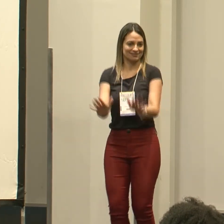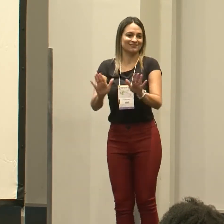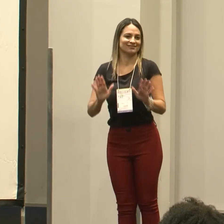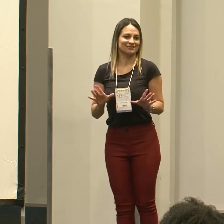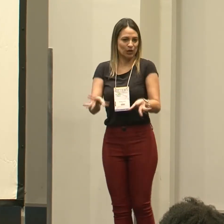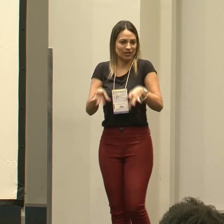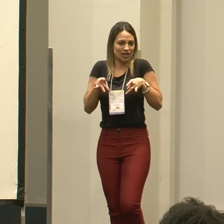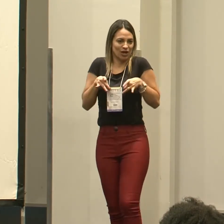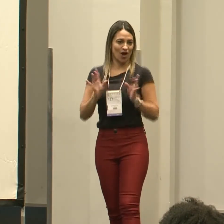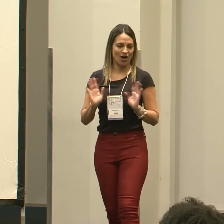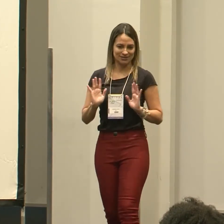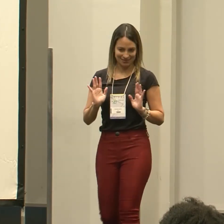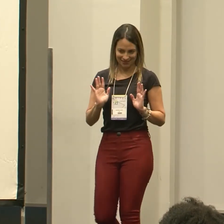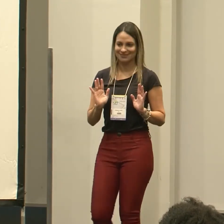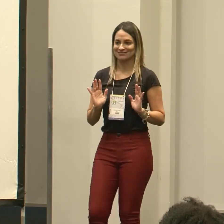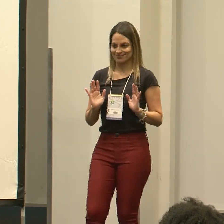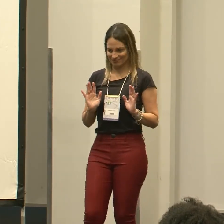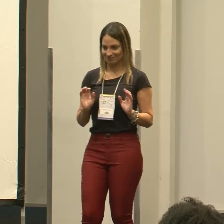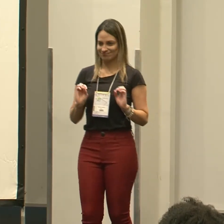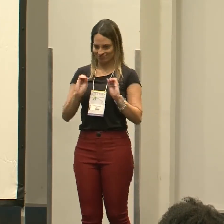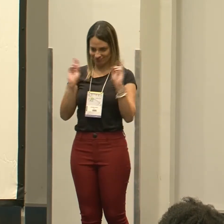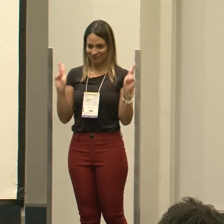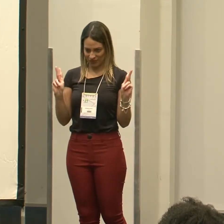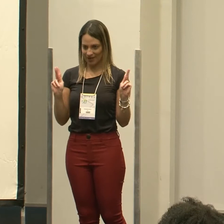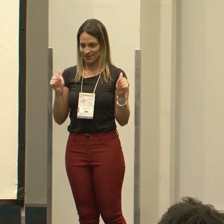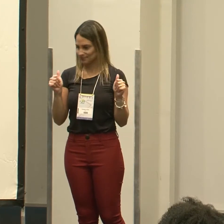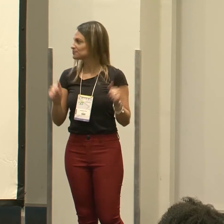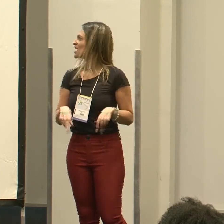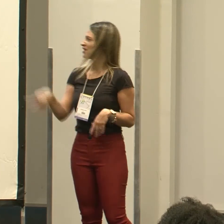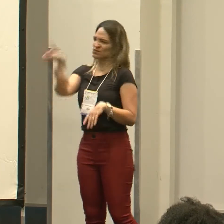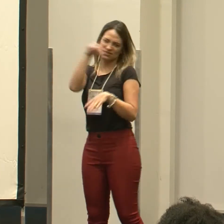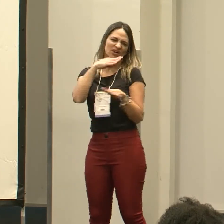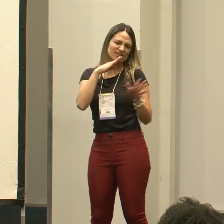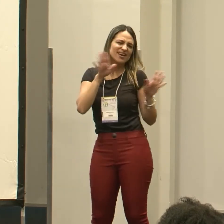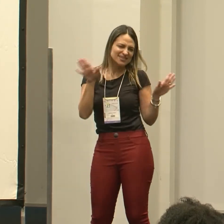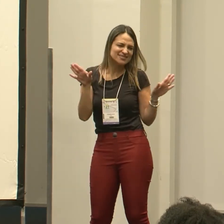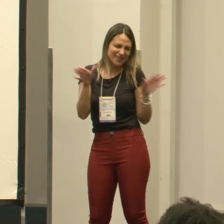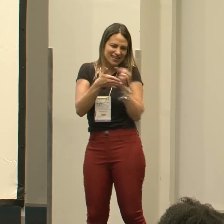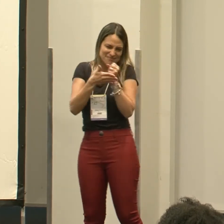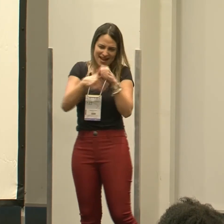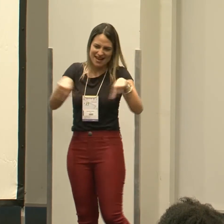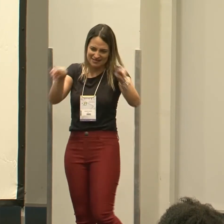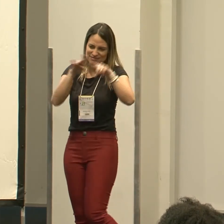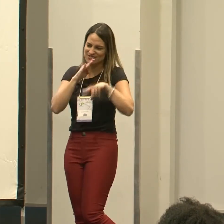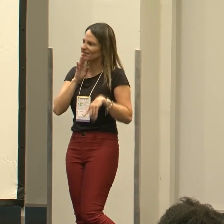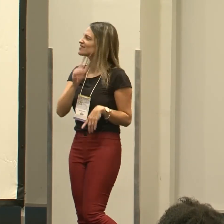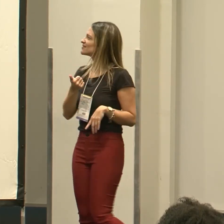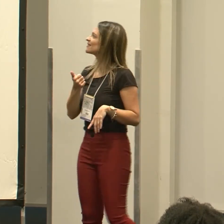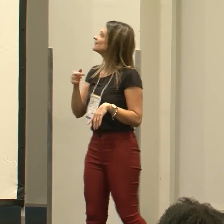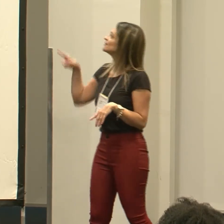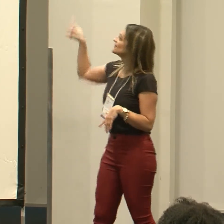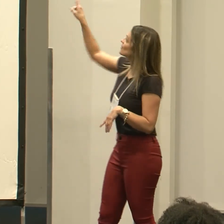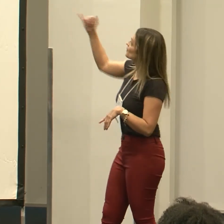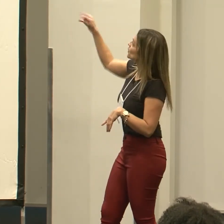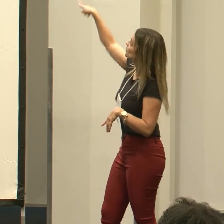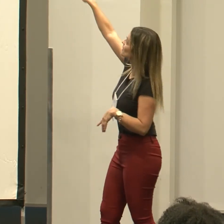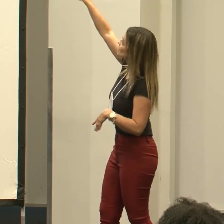que é um espaço em que não está encostado no corpo, ocupa esse espaço à frente. Do corpo vocês conhecem, né? São da área